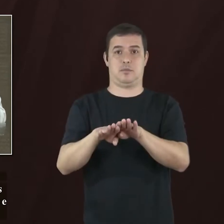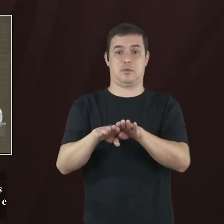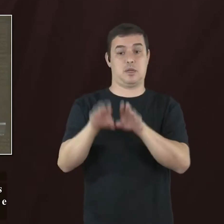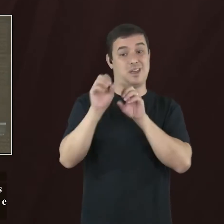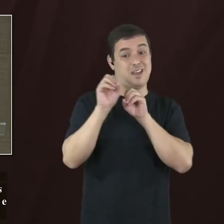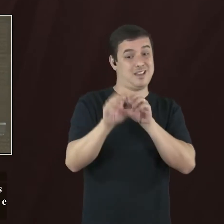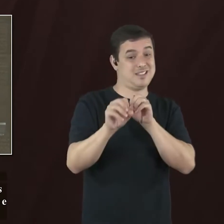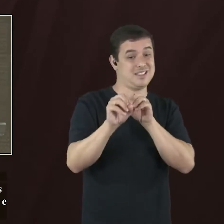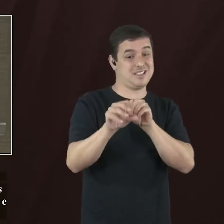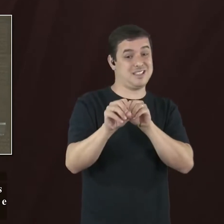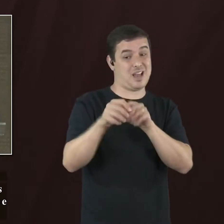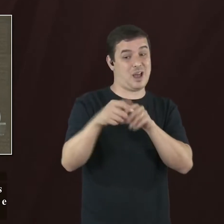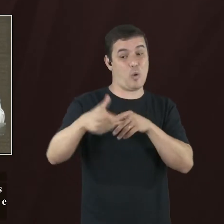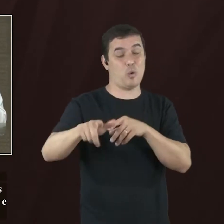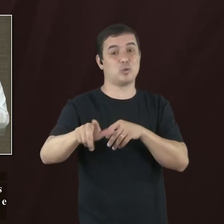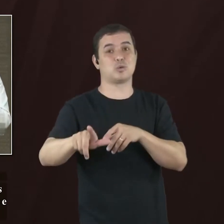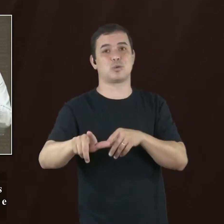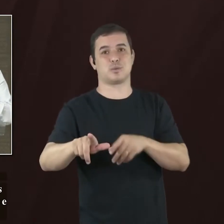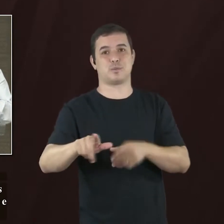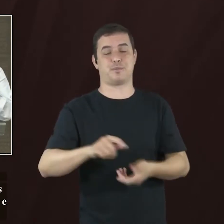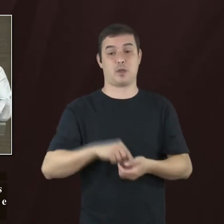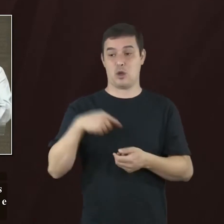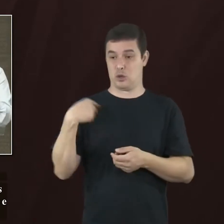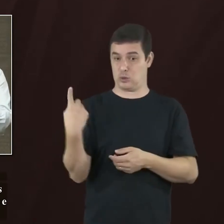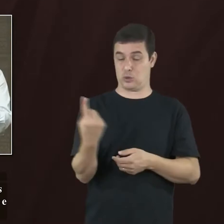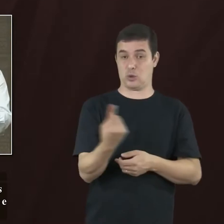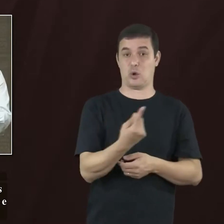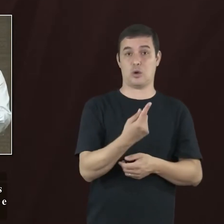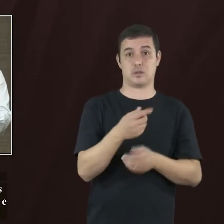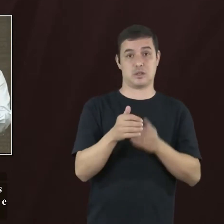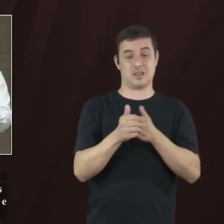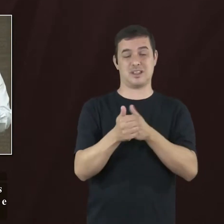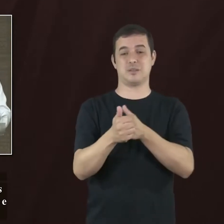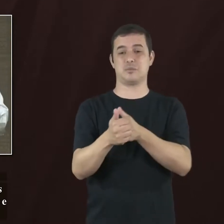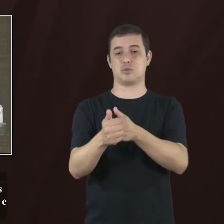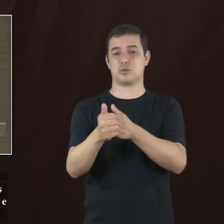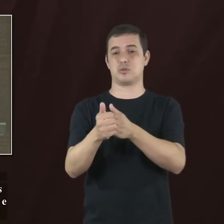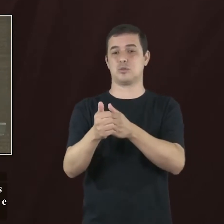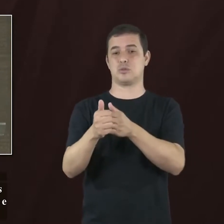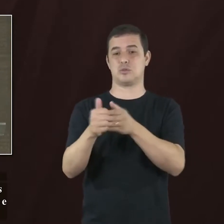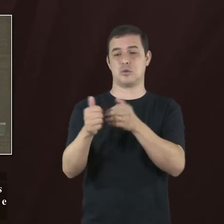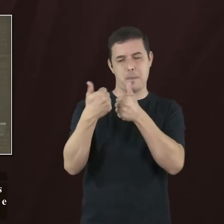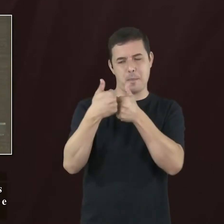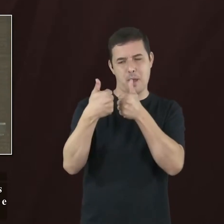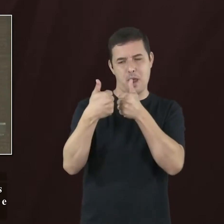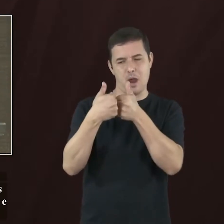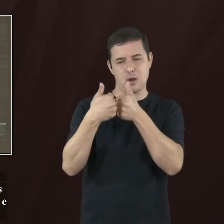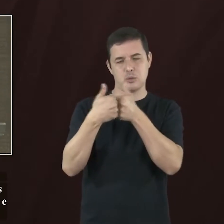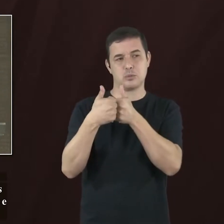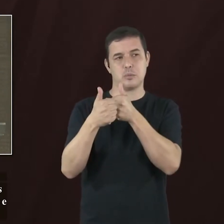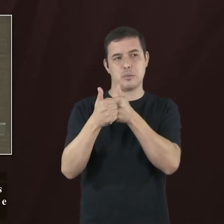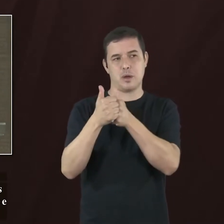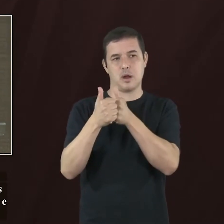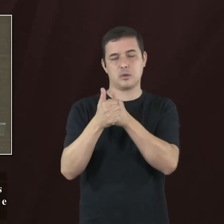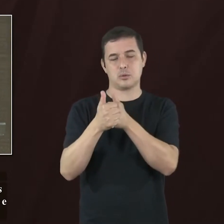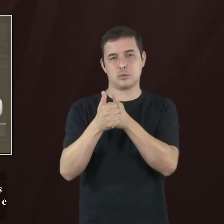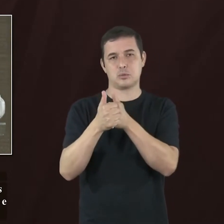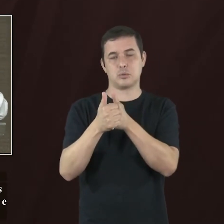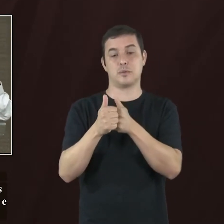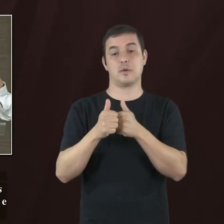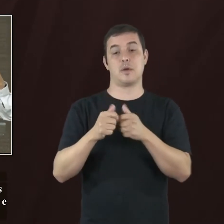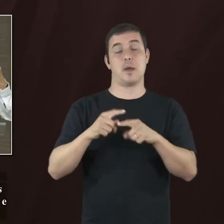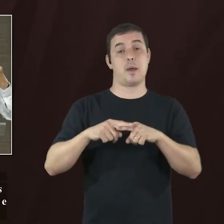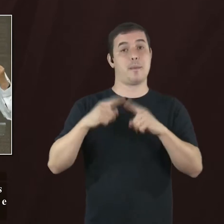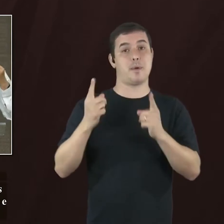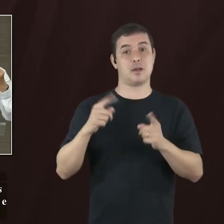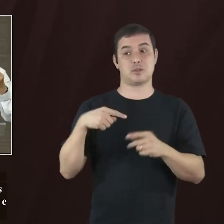vamos aprender, não só nós seguimos de perto o ensinamento do apóstolo Paulo, mas também